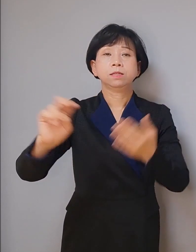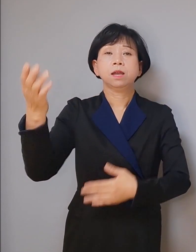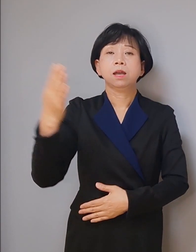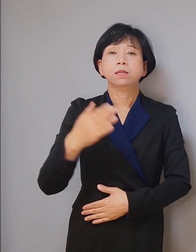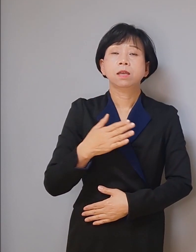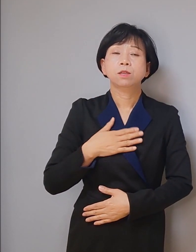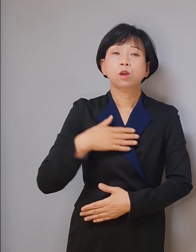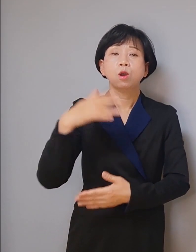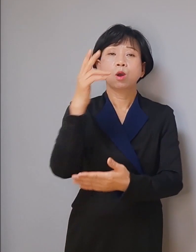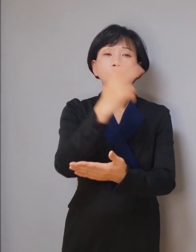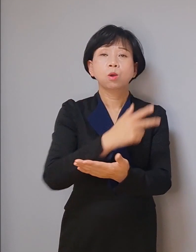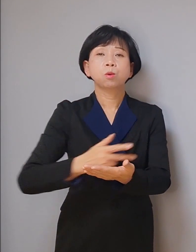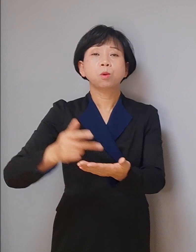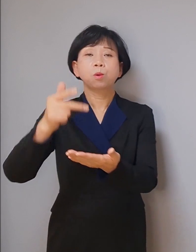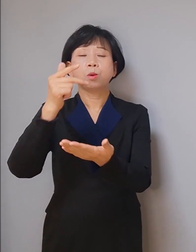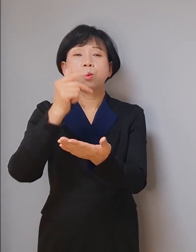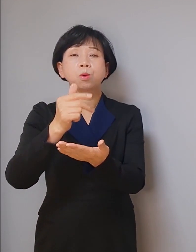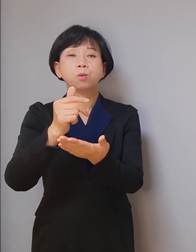찬양 나의